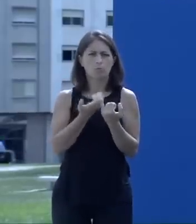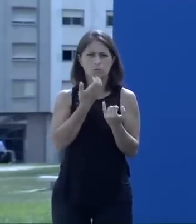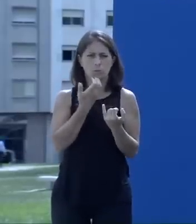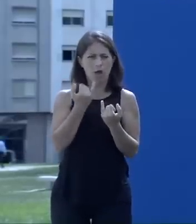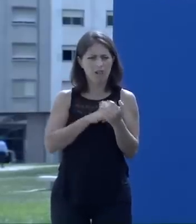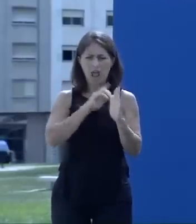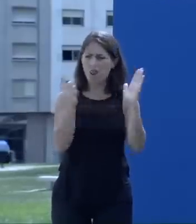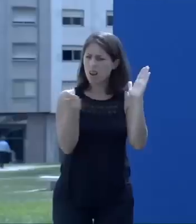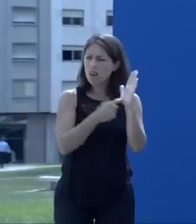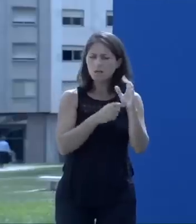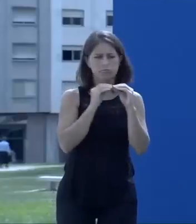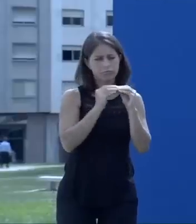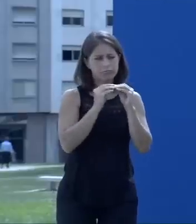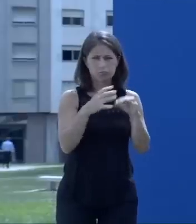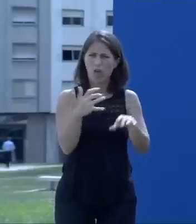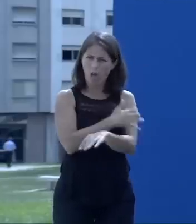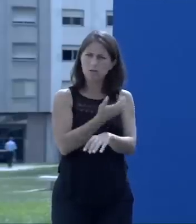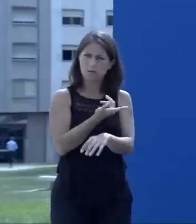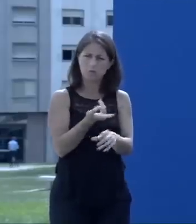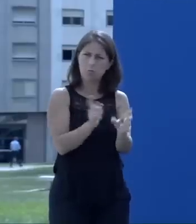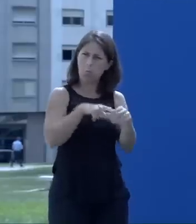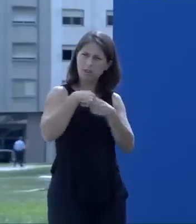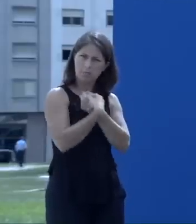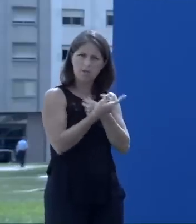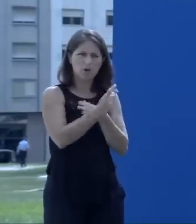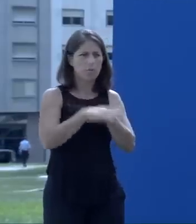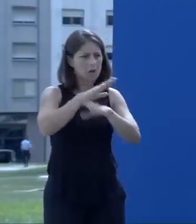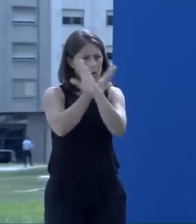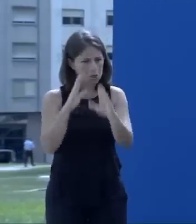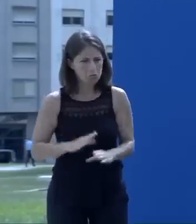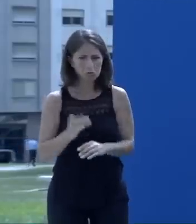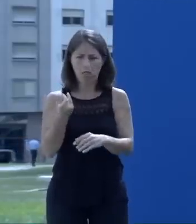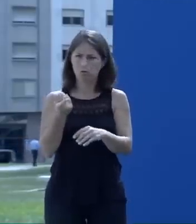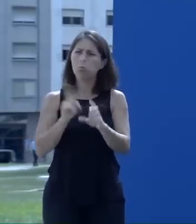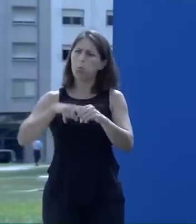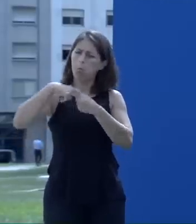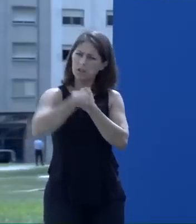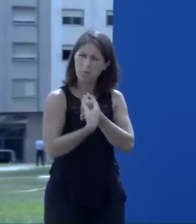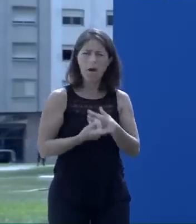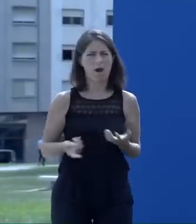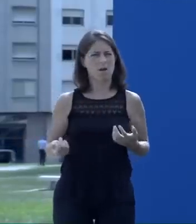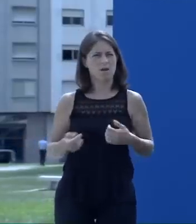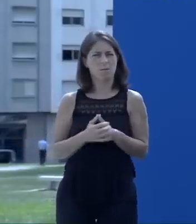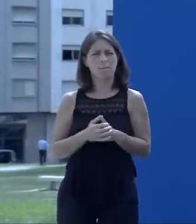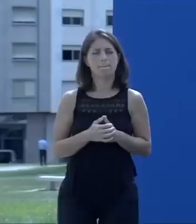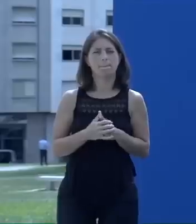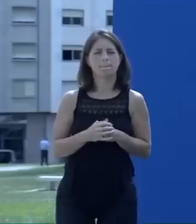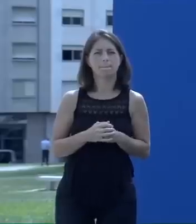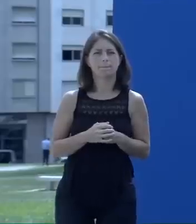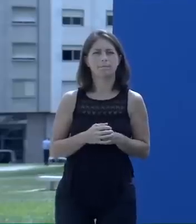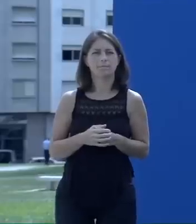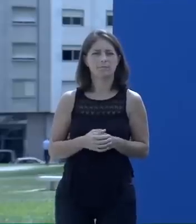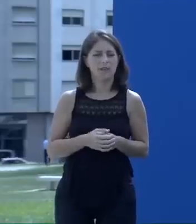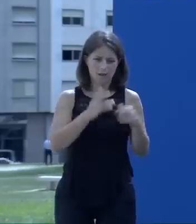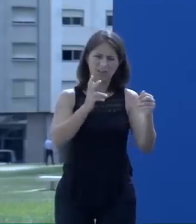elaboración das leis, na hora de elaboración das políticas públicas e na hora da avaliación dos resultados das políticas públicas establecidas polo goberno. E